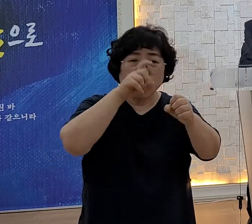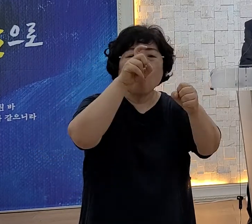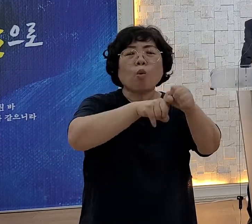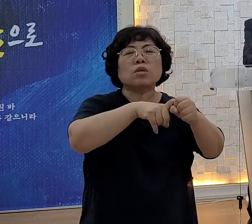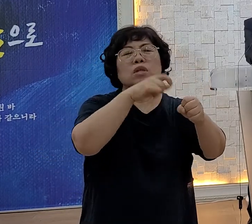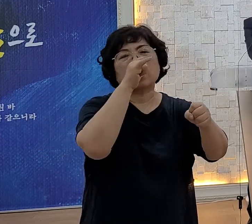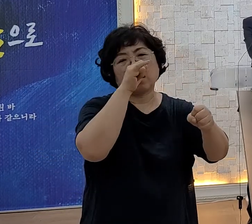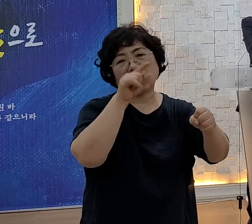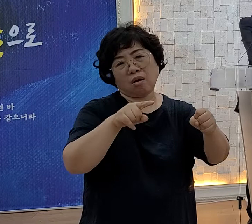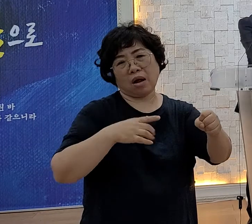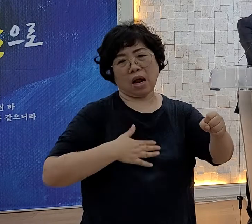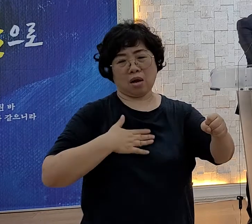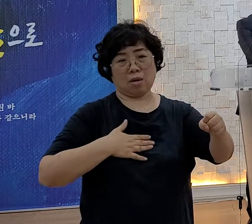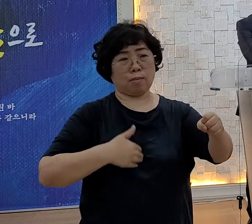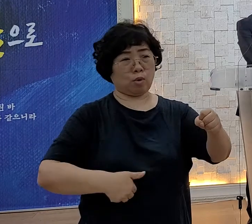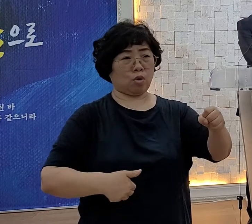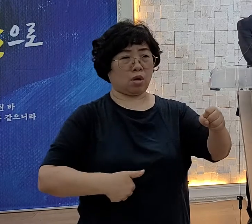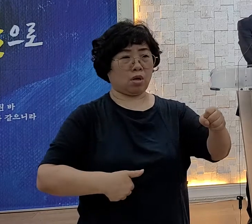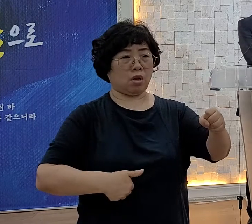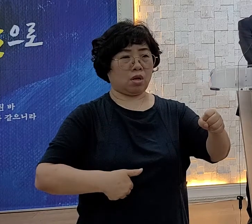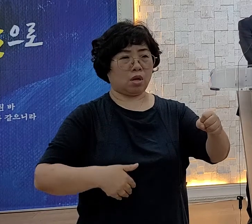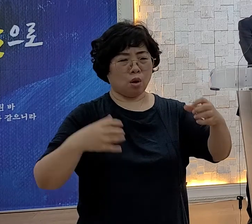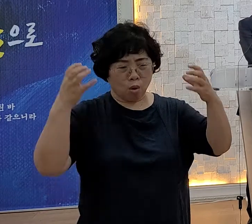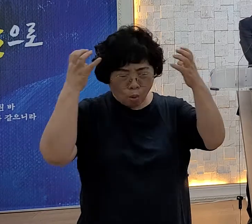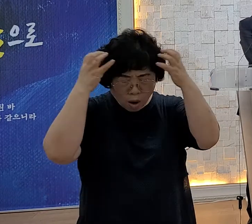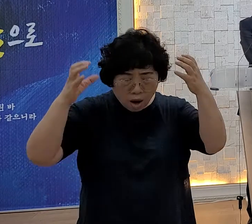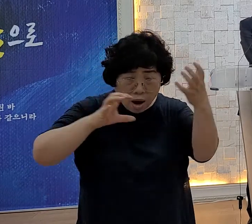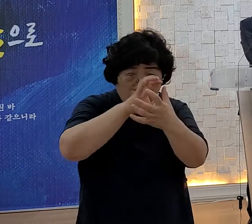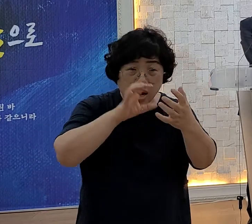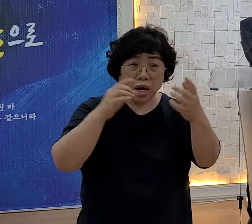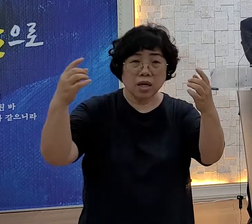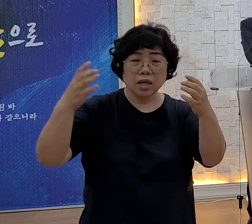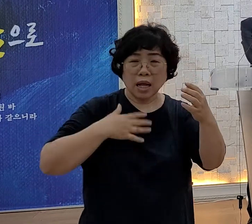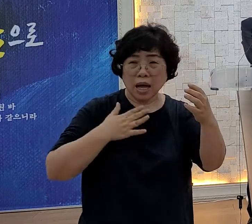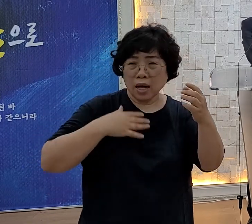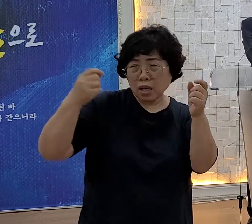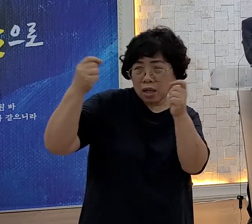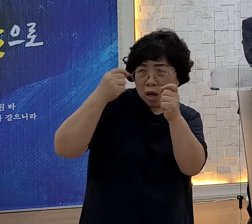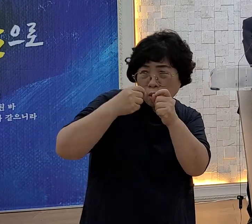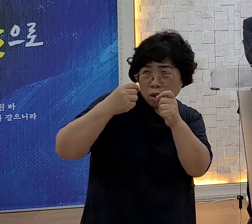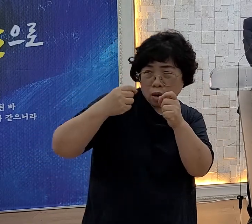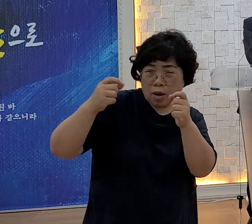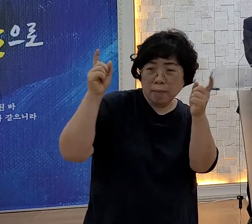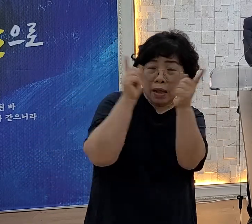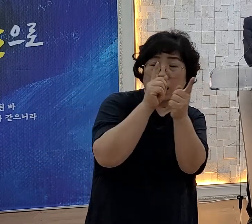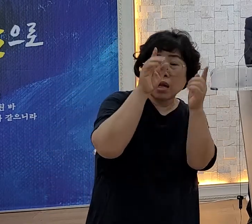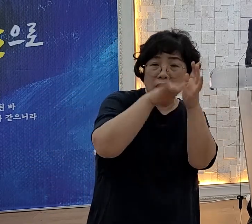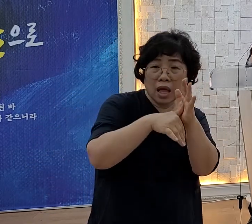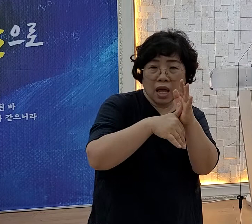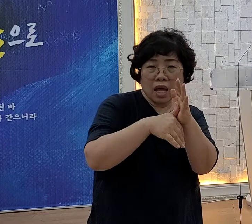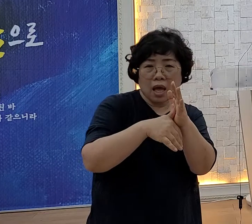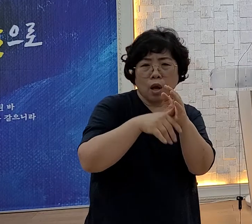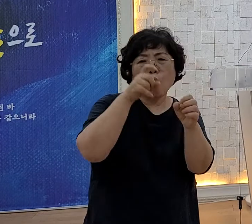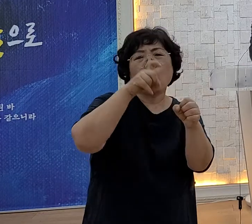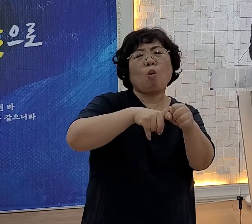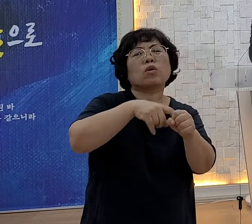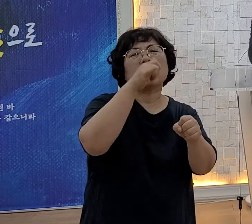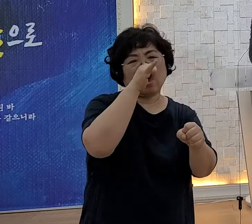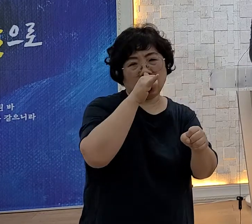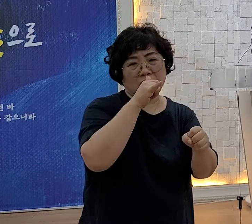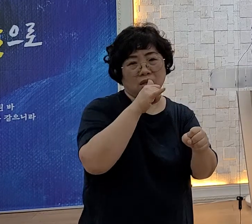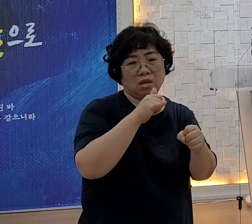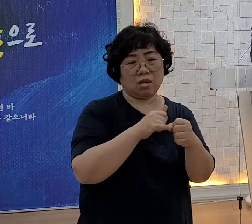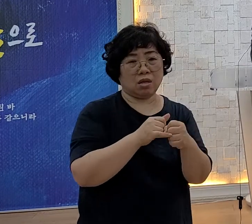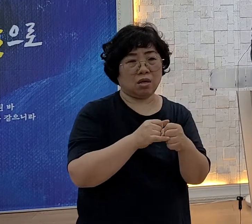제목이었죠. 이 환난이 우리에게 다가올 때에 이 환난의 목적이 무엇인가? 이것을 여러분 잘 기억하고